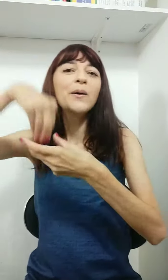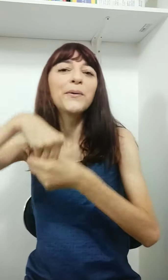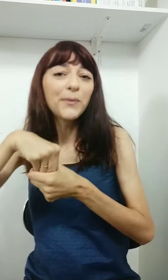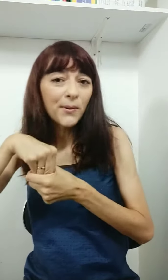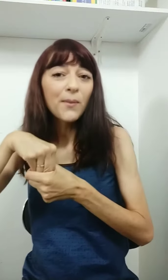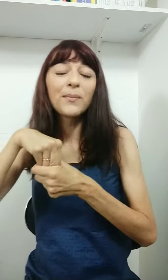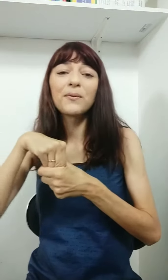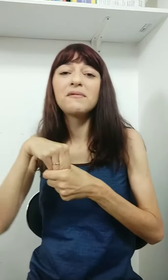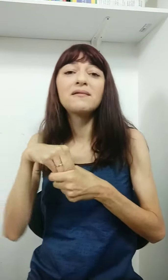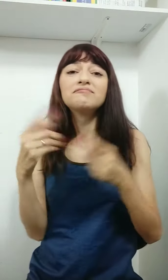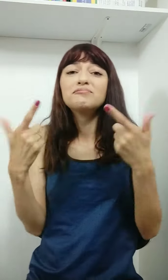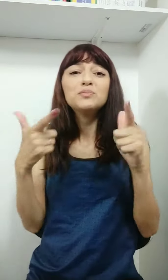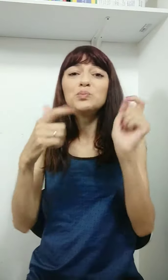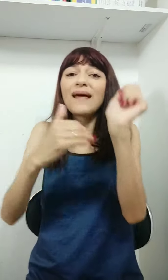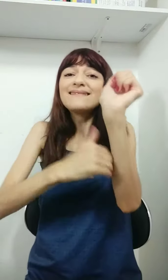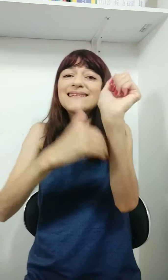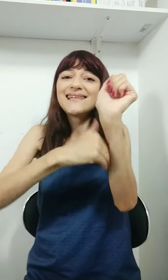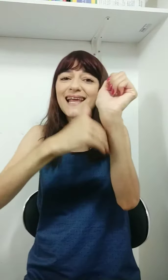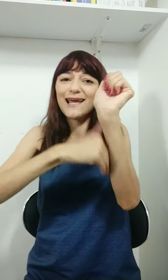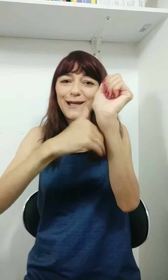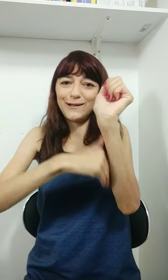temos ali uma expressão facial, né?